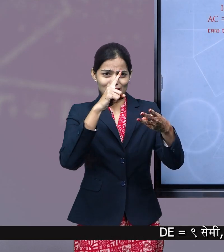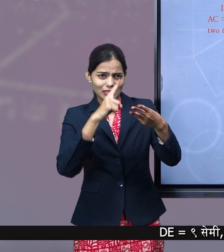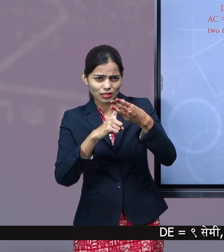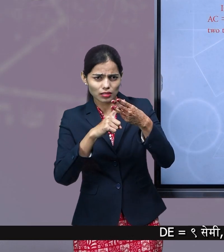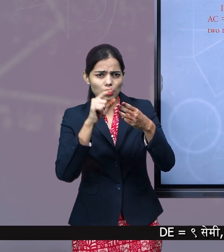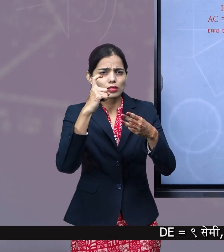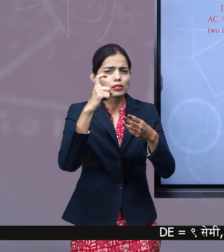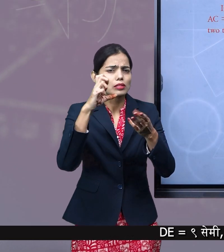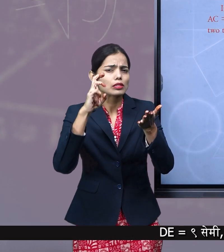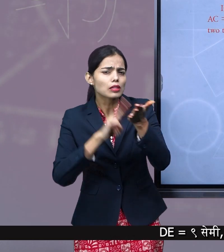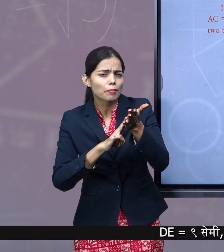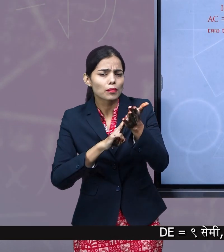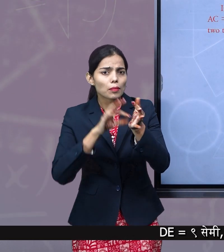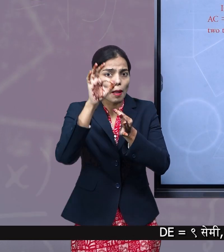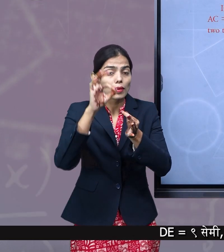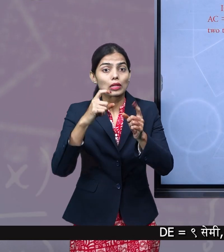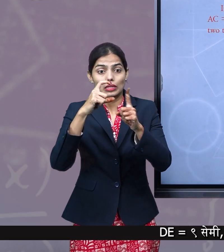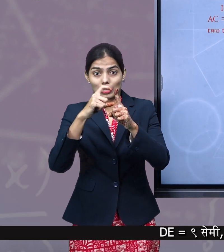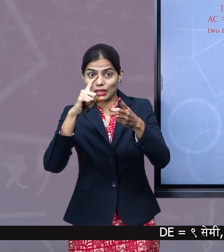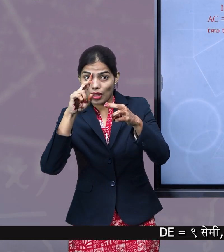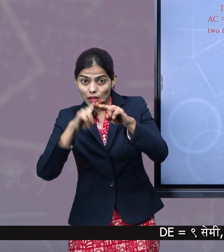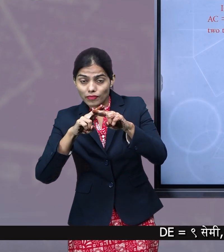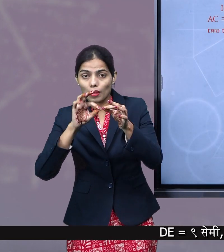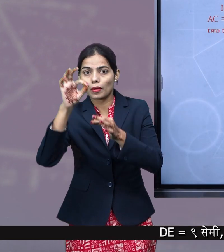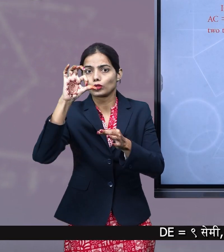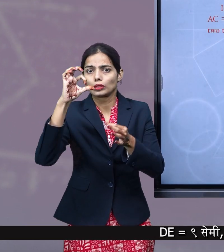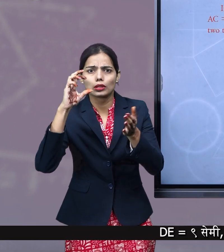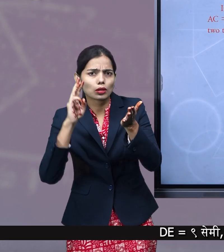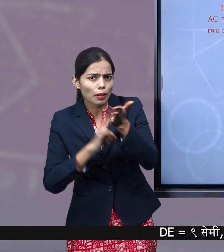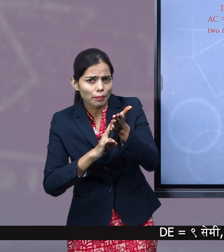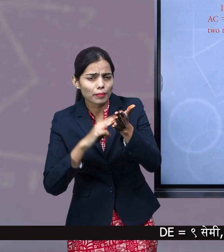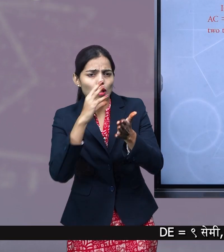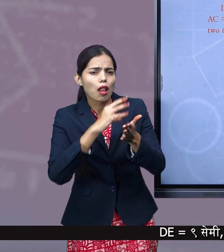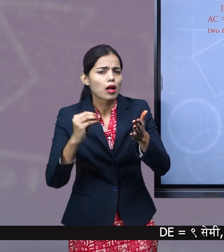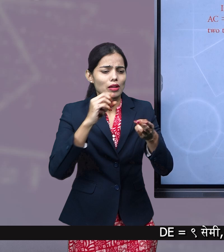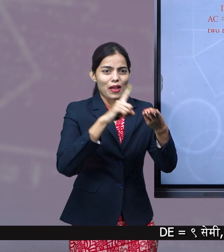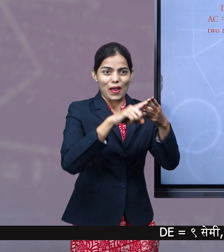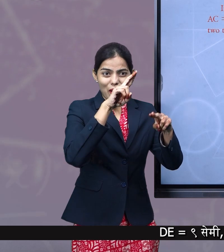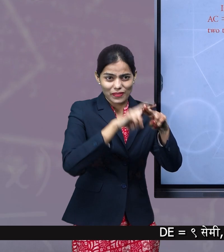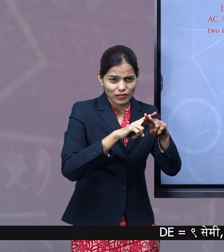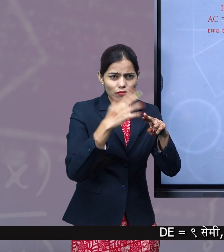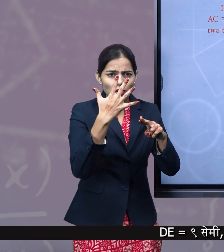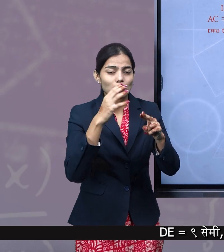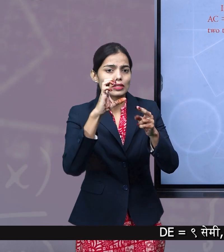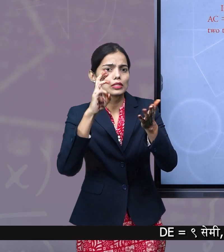DE = 9 सेंटीमीटर, DF = 9 सेंटीमीटर आणि EF = 5